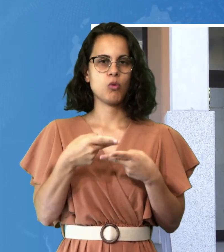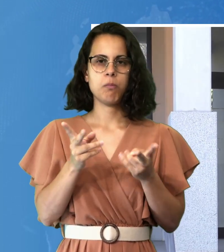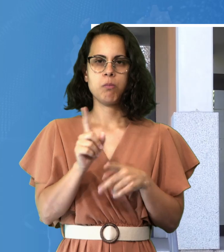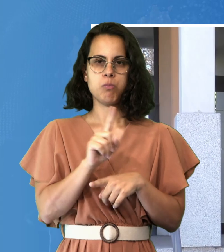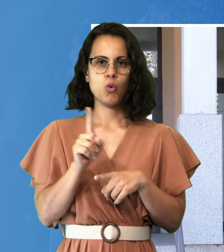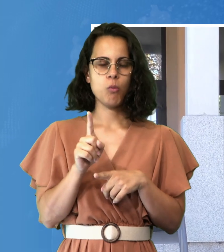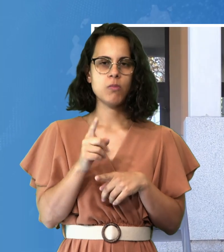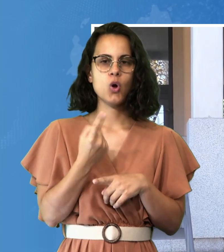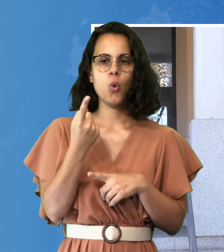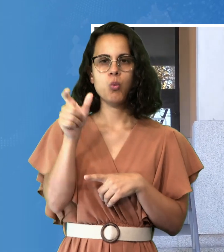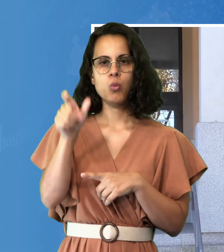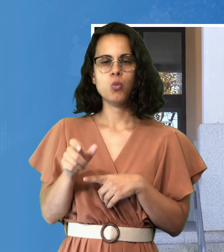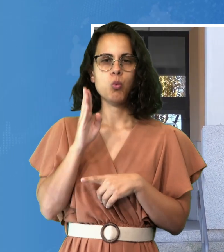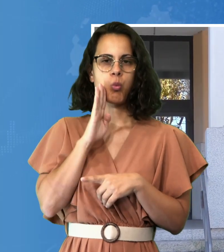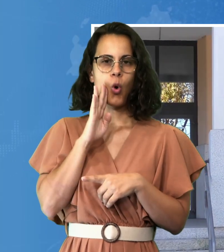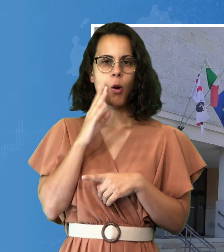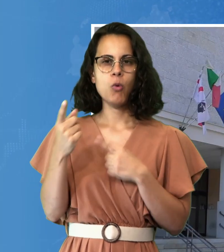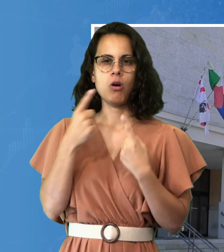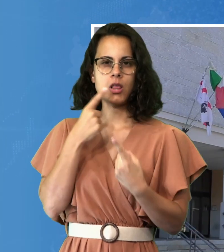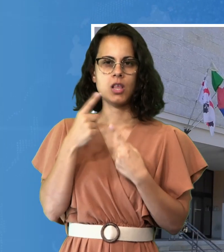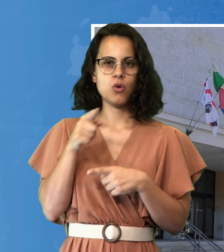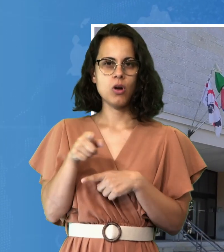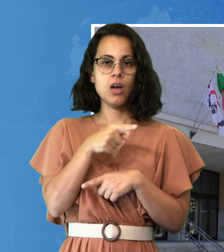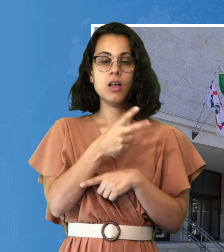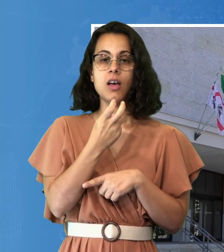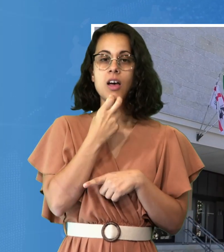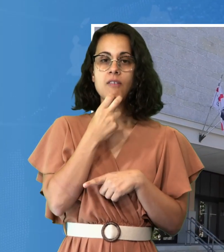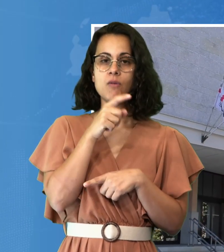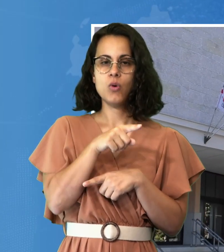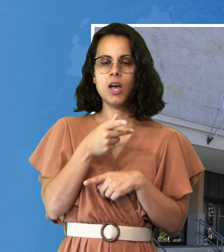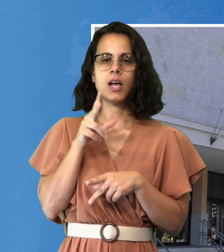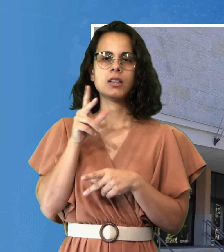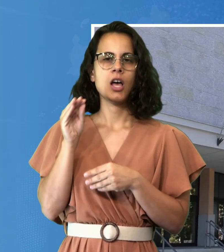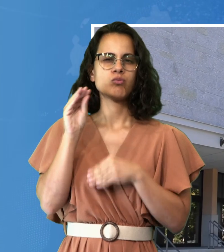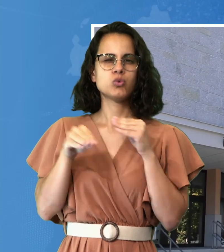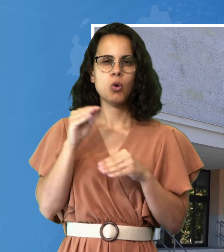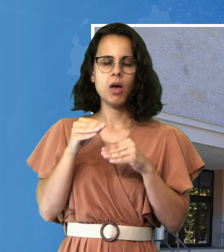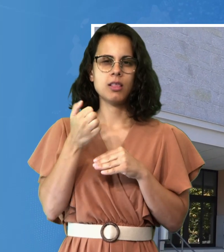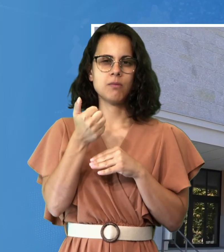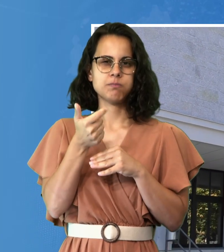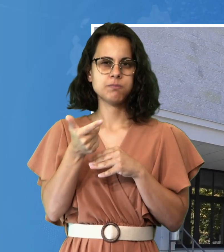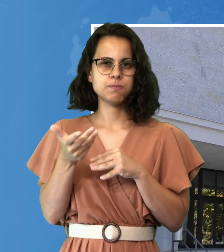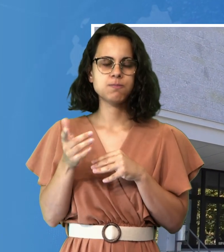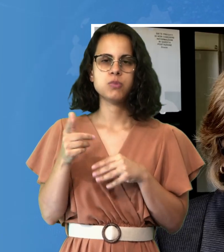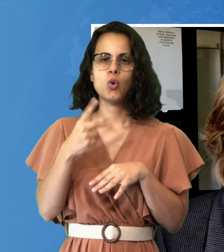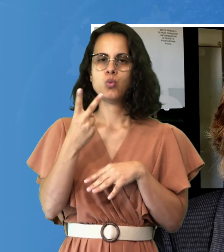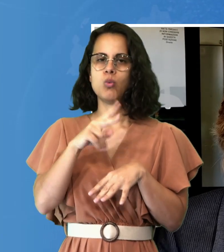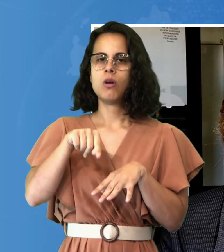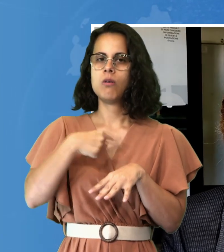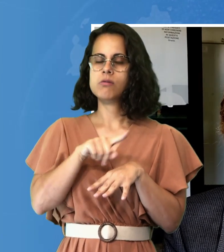imputati, Francesco Corsiglia. L'avvocata e senatrice ha rivolto al giovane una serie di domande per circa due ore,